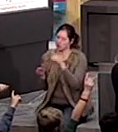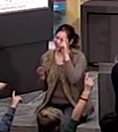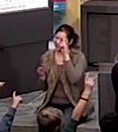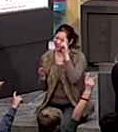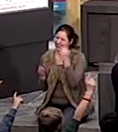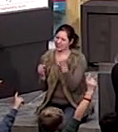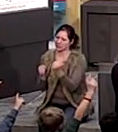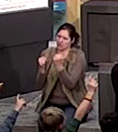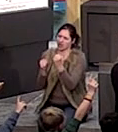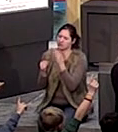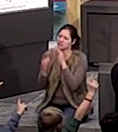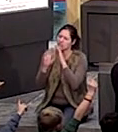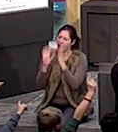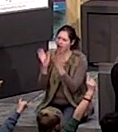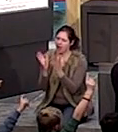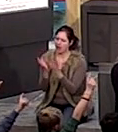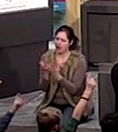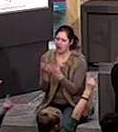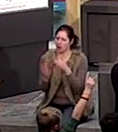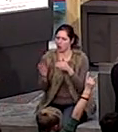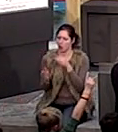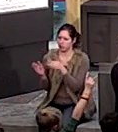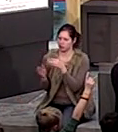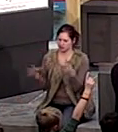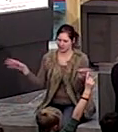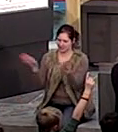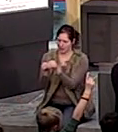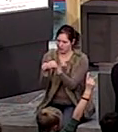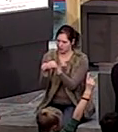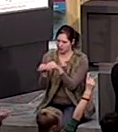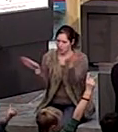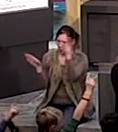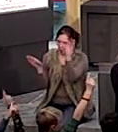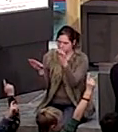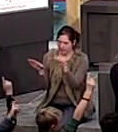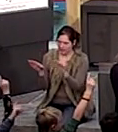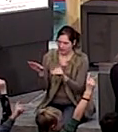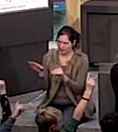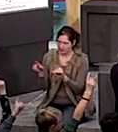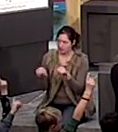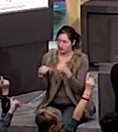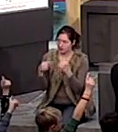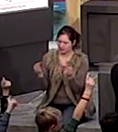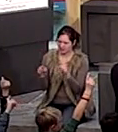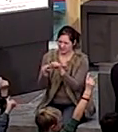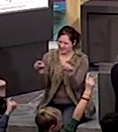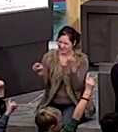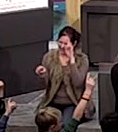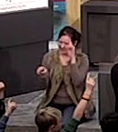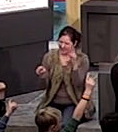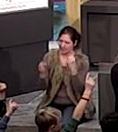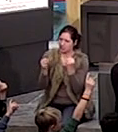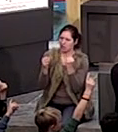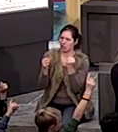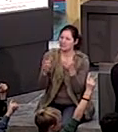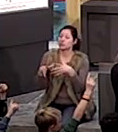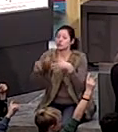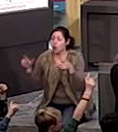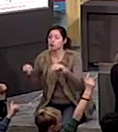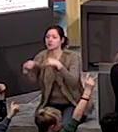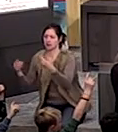dat allemaal bij elkaar optelt van alle robots in de wereld, dat we op een punt aan het komen zijn dat die hoeveelheid denkkracht groter is dan wat mensen